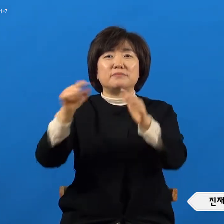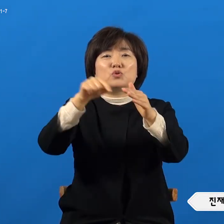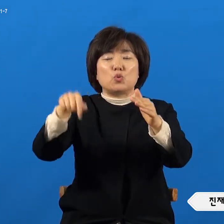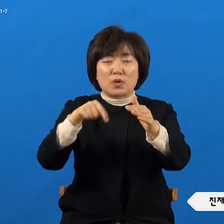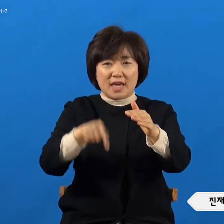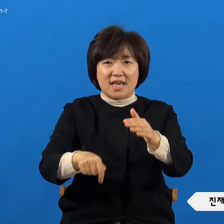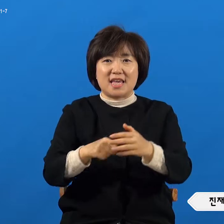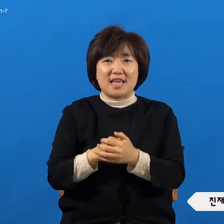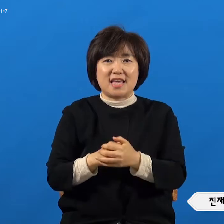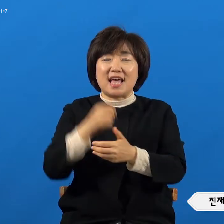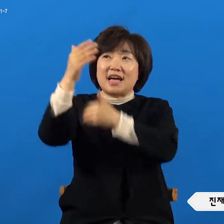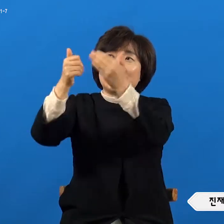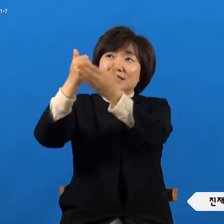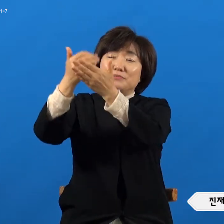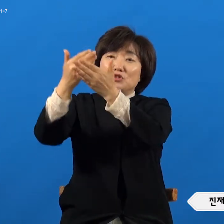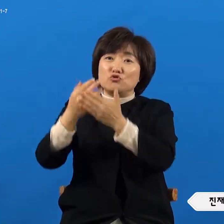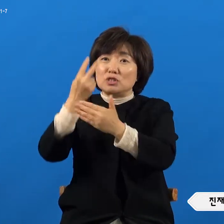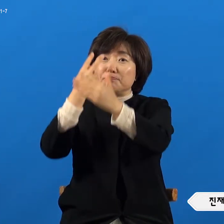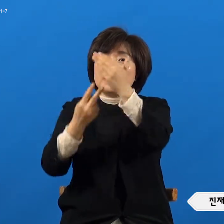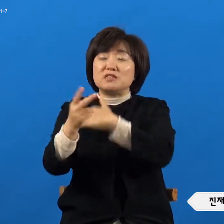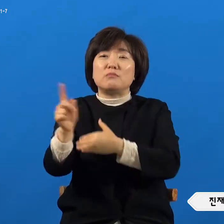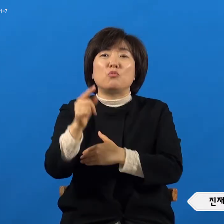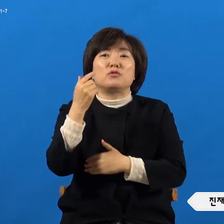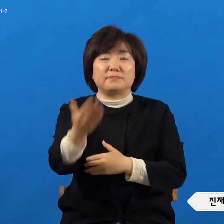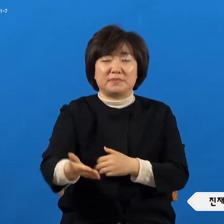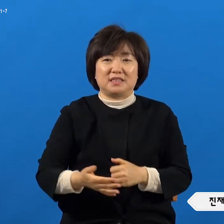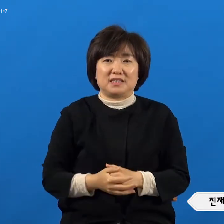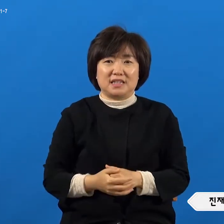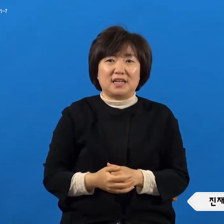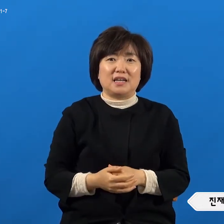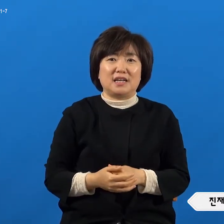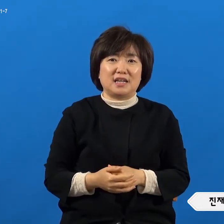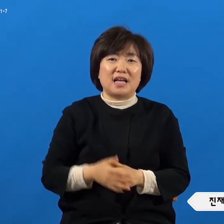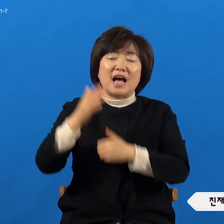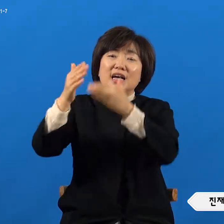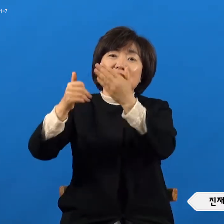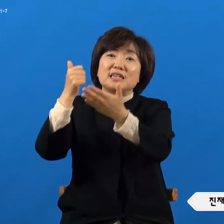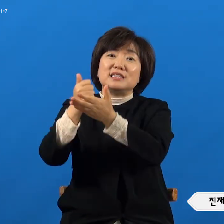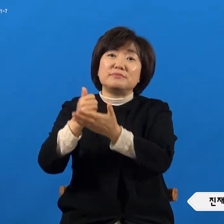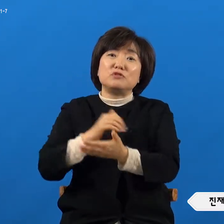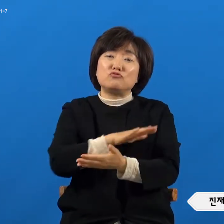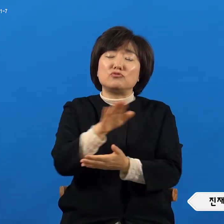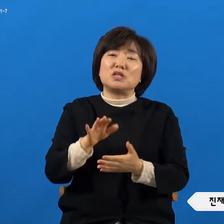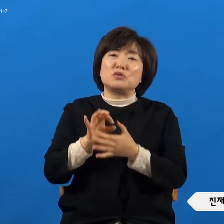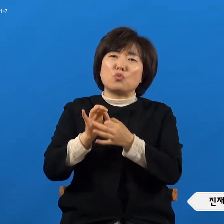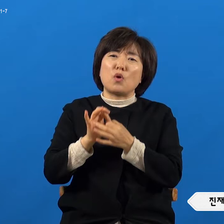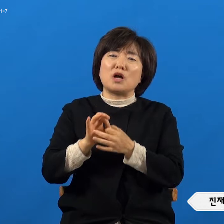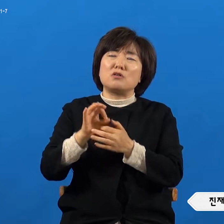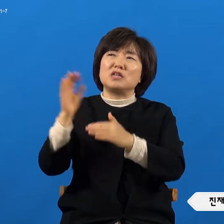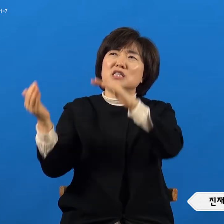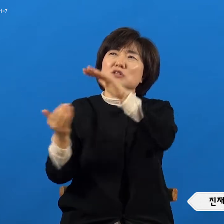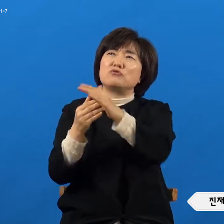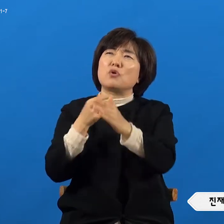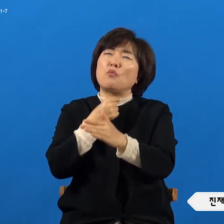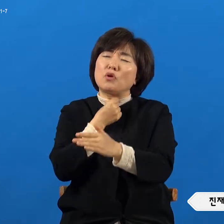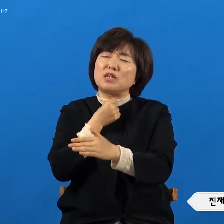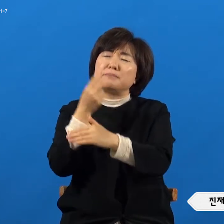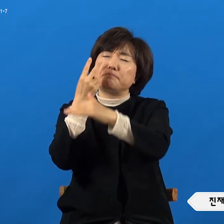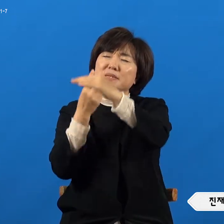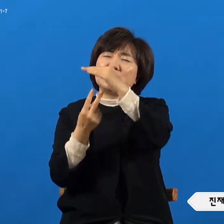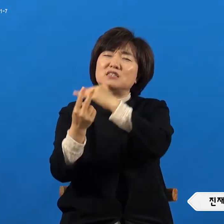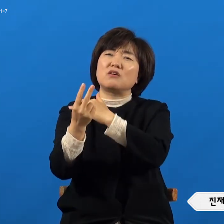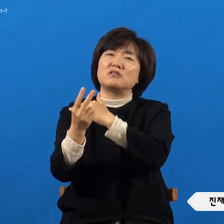가운데서 하나님이 주시는 비전이 무엇입니까? 하나님 우리를 통해서 이루고자 하시는